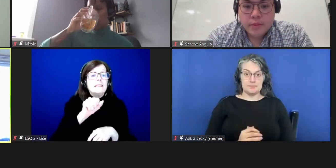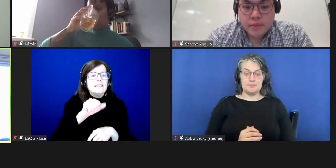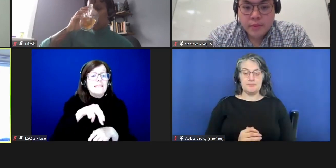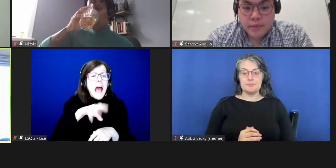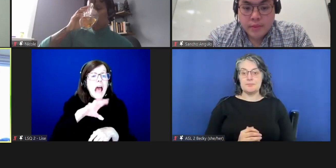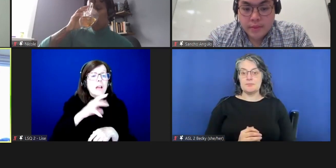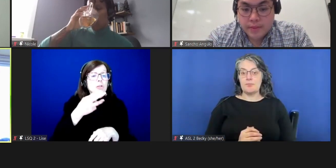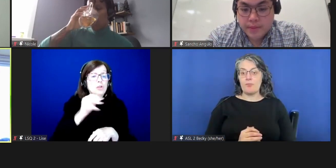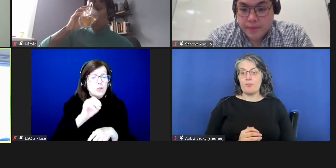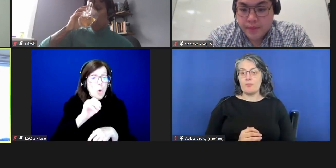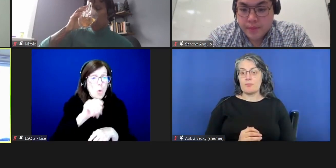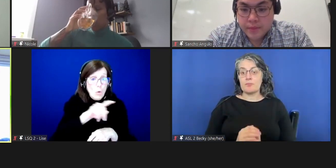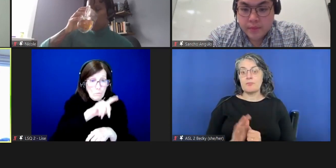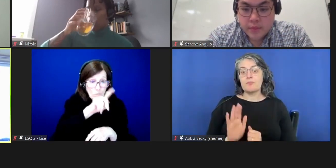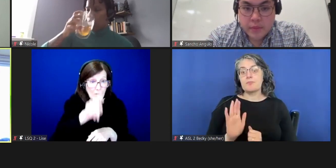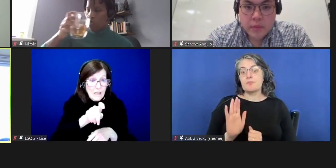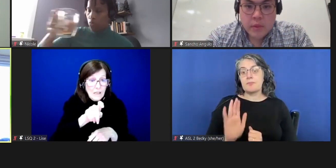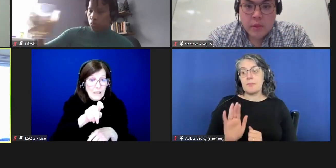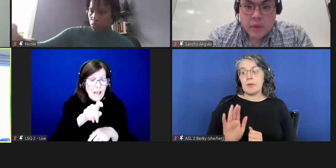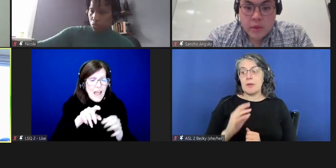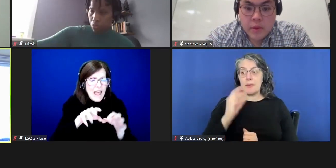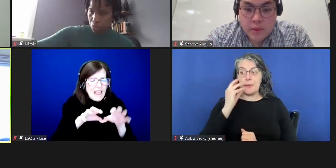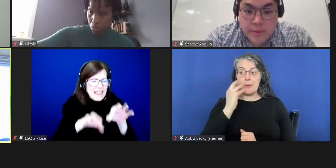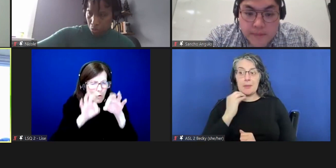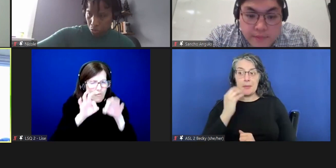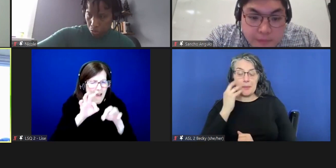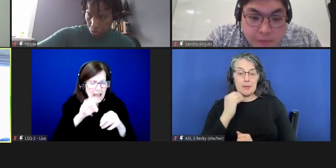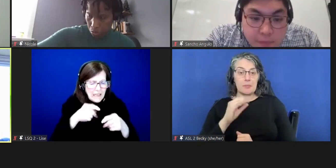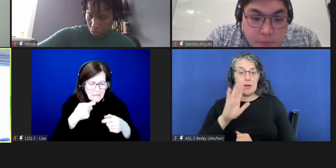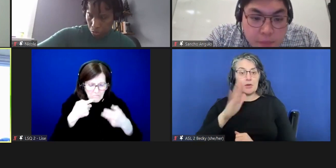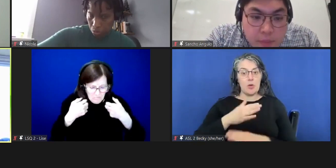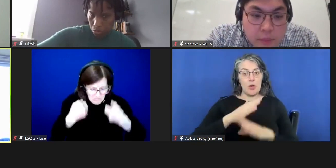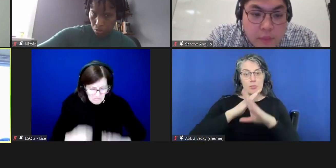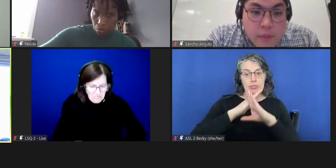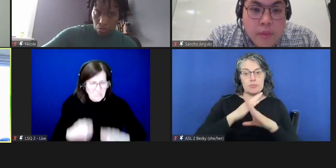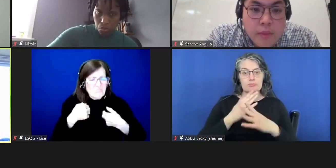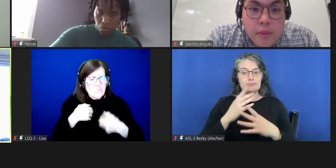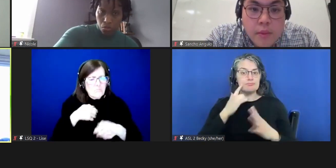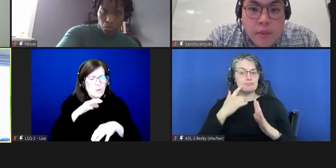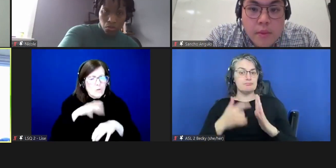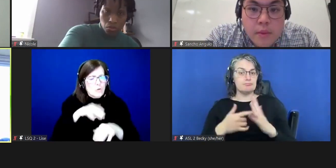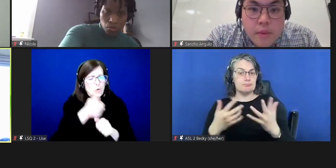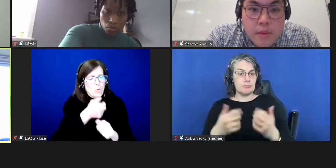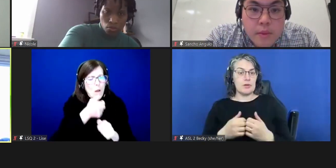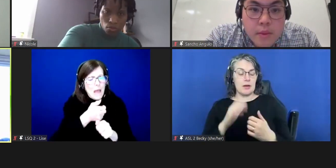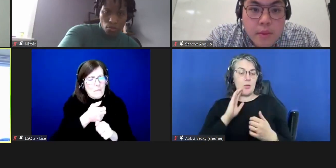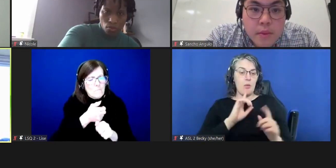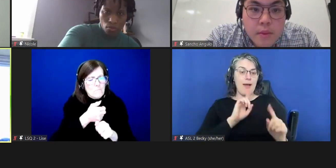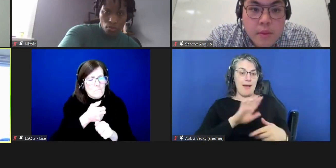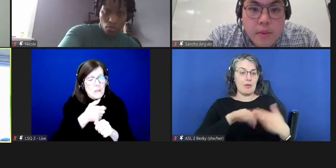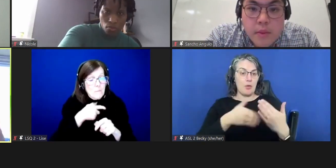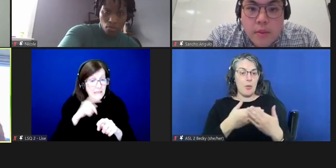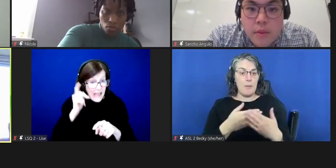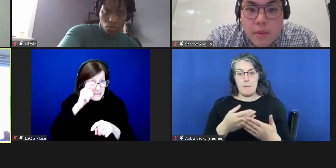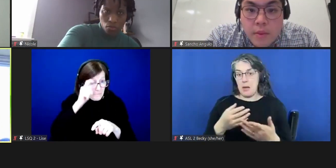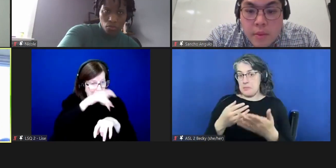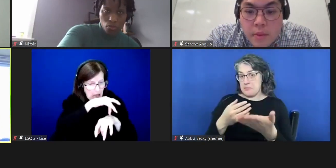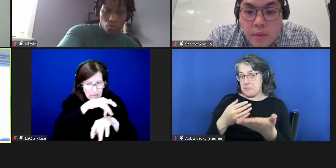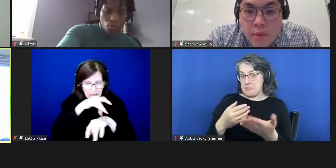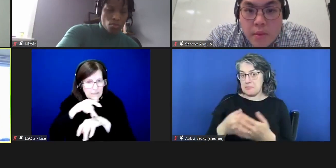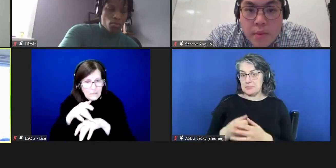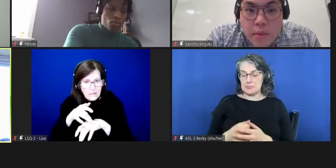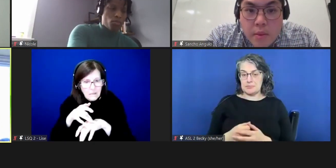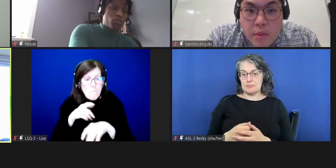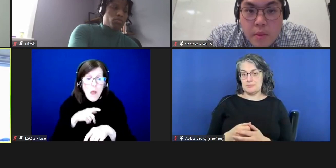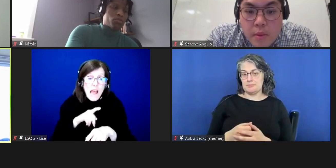Qu'est-ce que tu as découvert à propos de toi-même, Sancho, à travers cette expérience? Et je pose la même question à vous